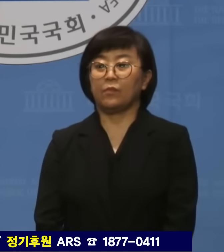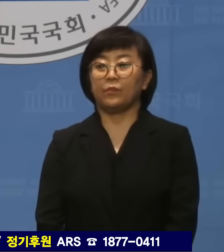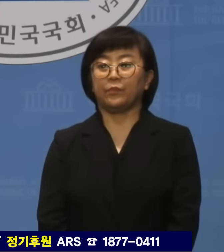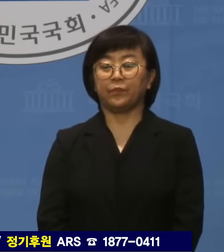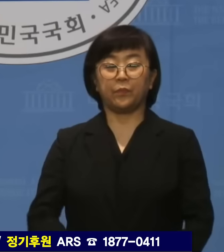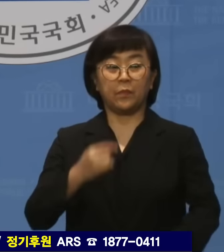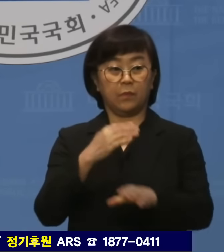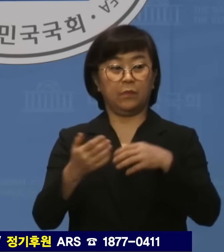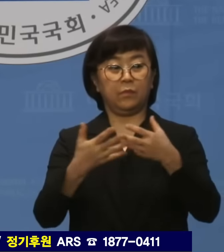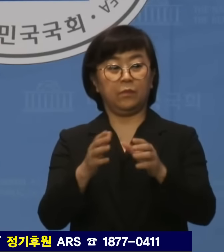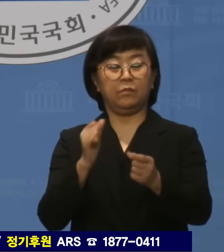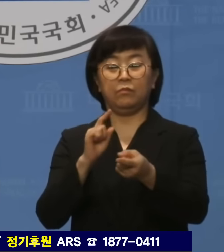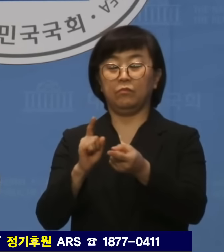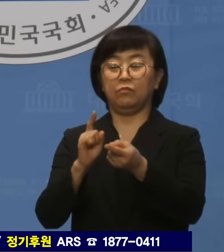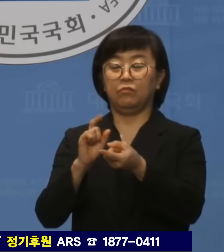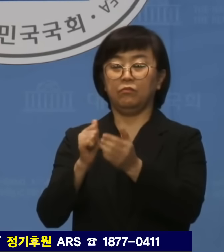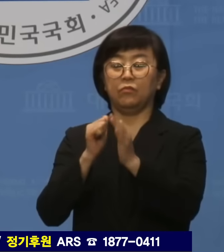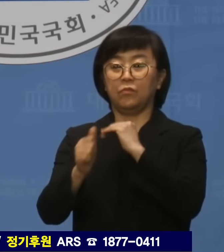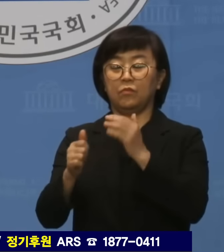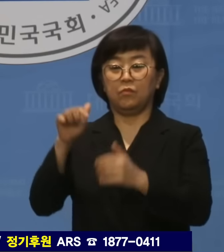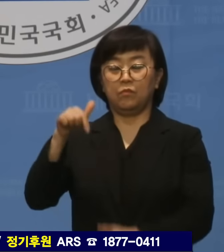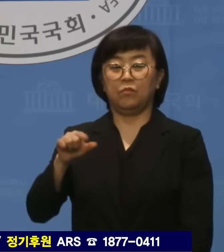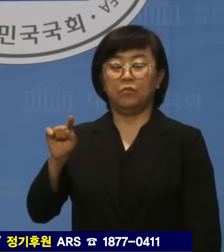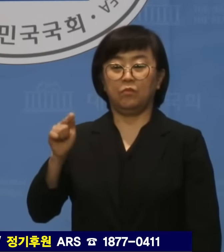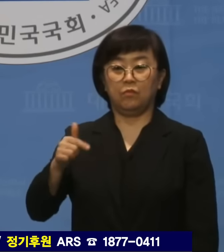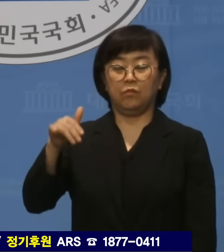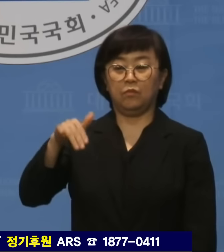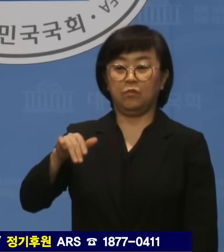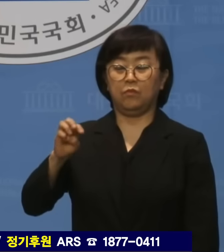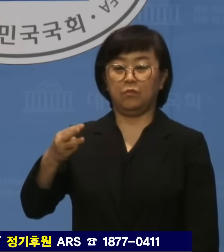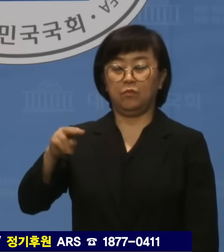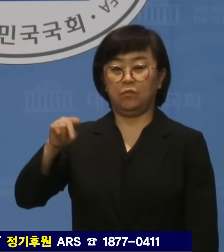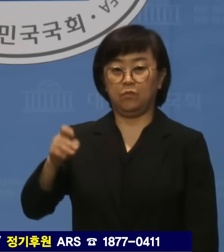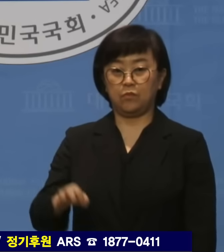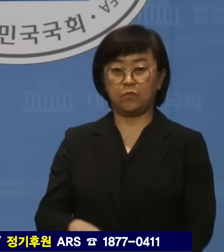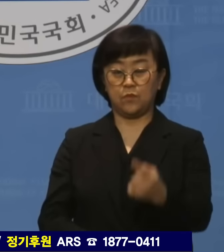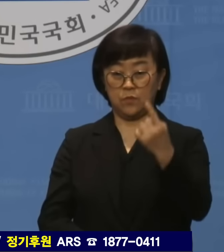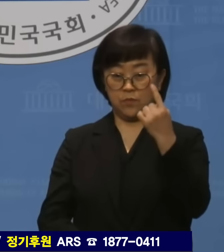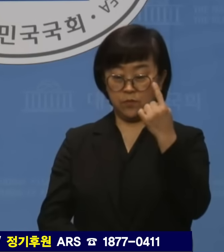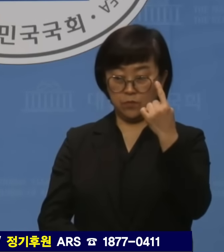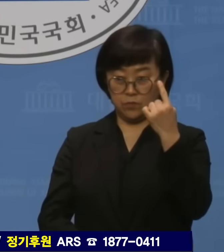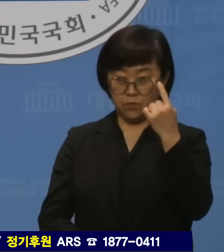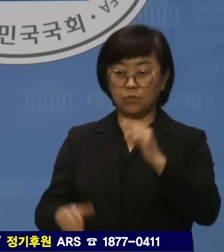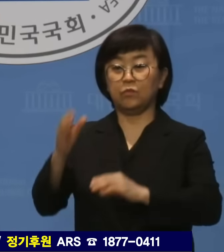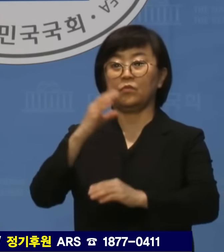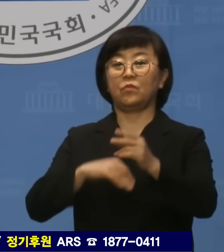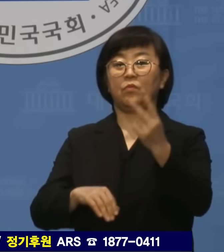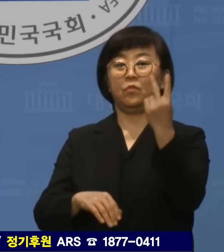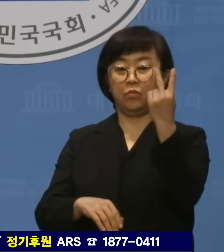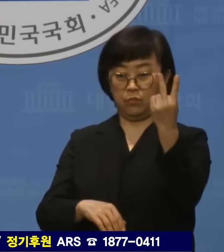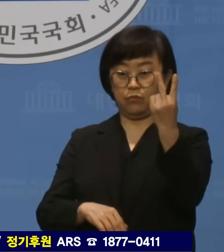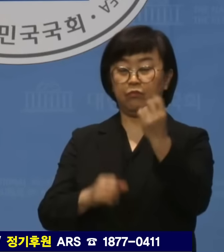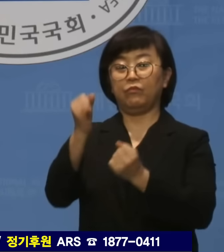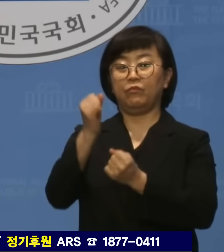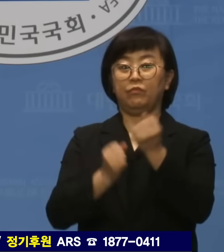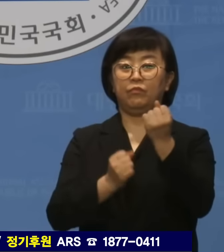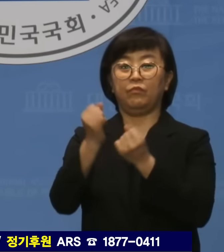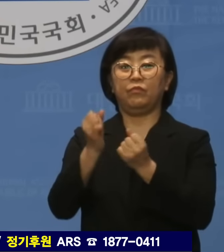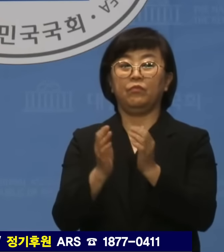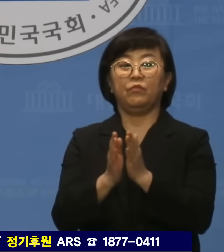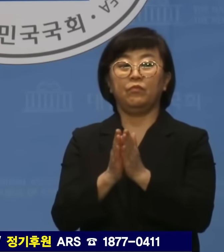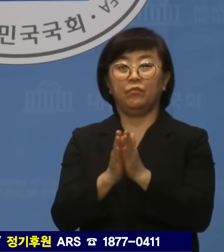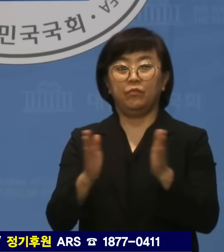민주당 수석 대변인 권칠승 있니다 오전에 서면 브리 브리핑 한권과 또 추가되는 한권 총 두 권을 브리핑